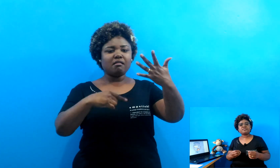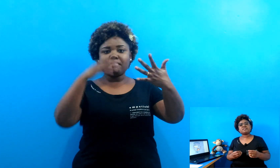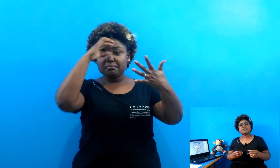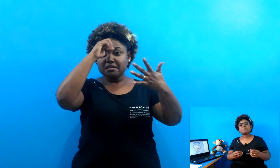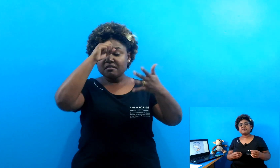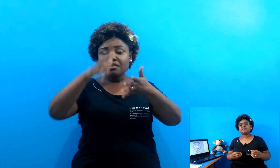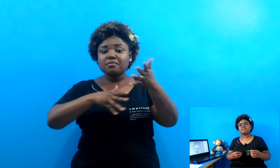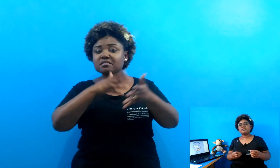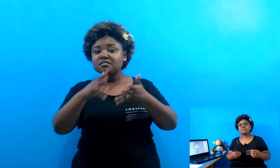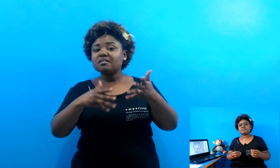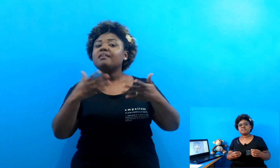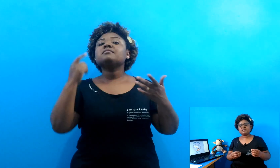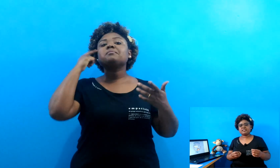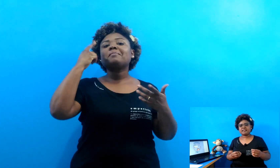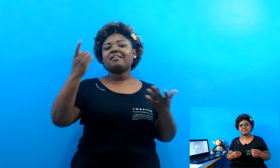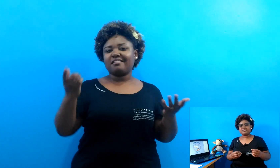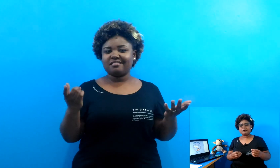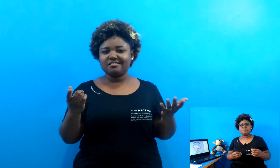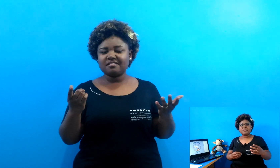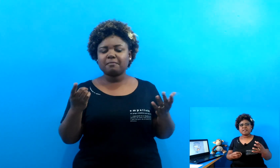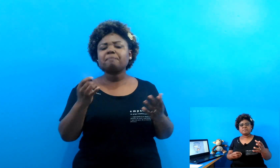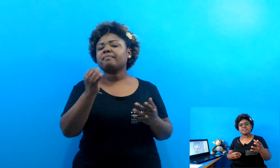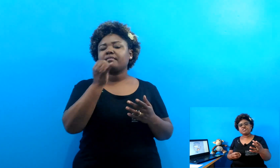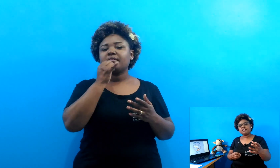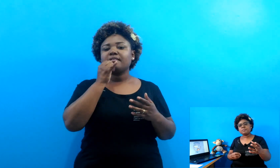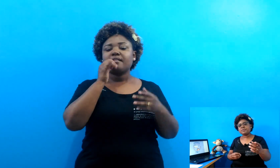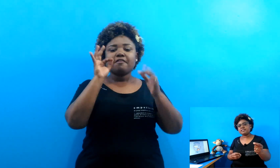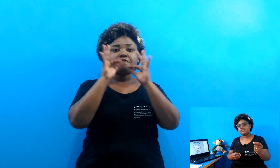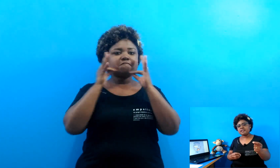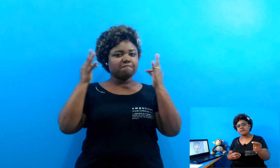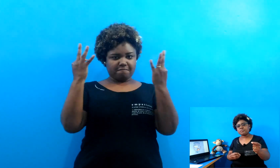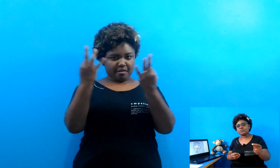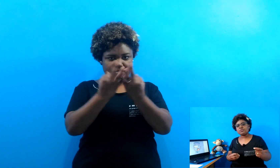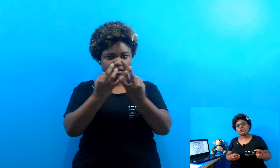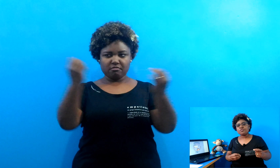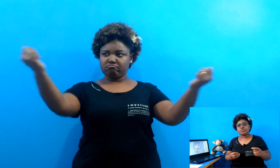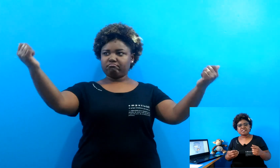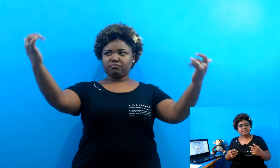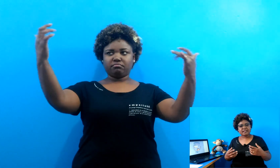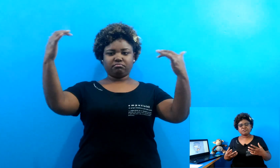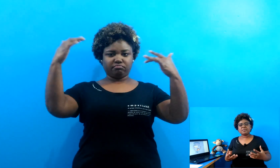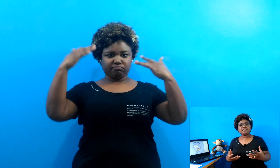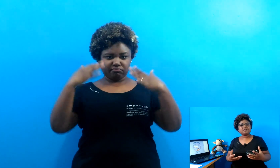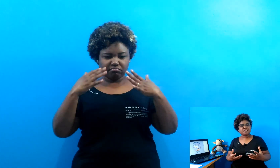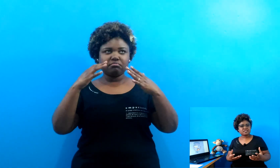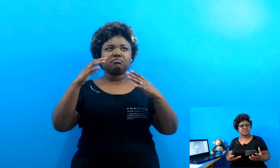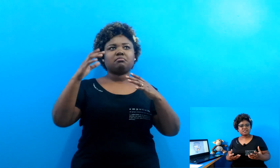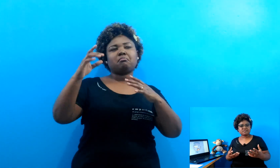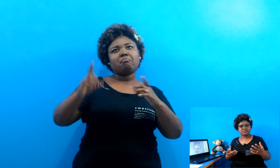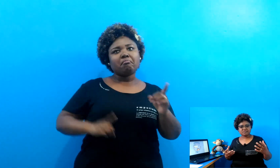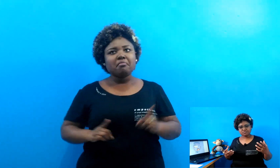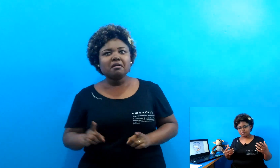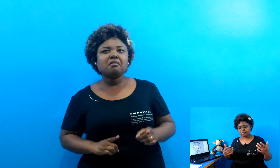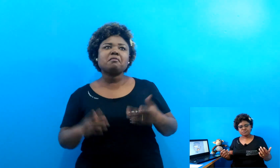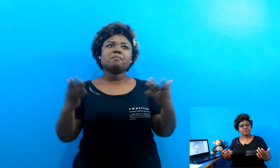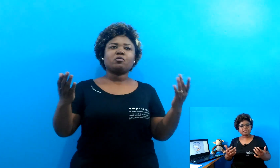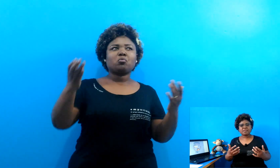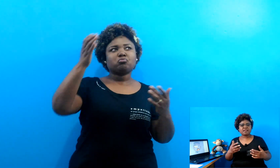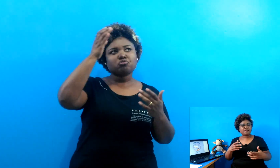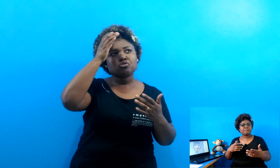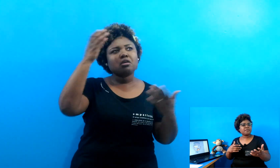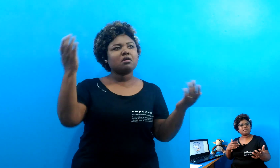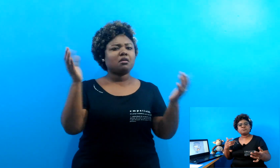dei para você aprender a língua de sinais. Imagina, por exemplo, você tá lá numa refeição, a